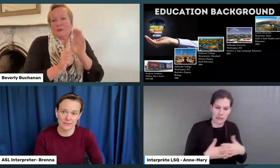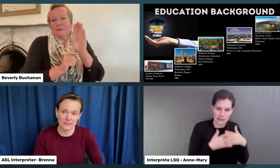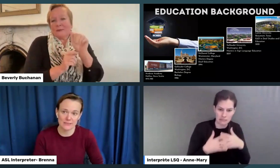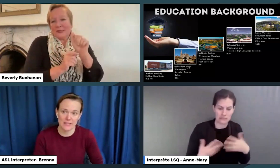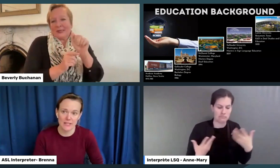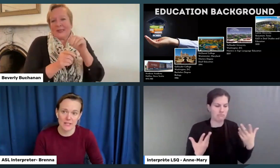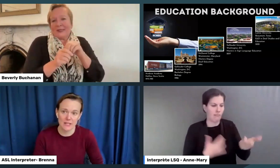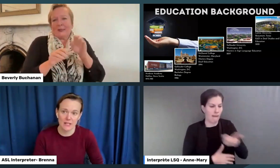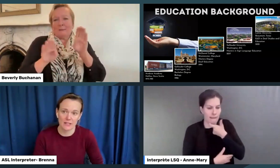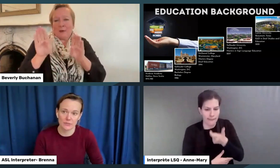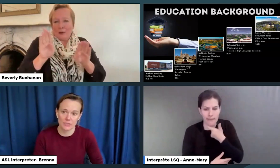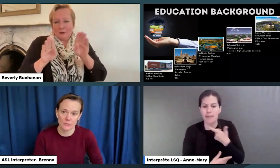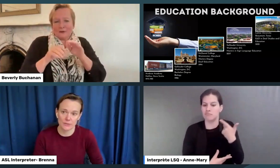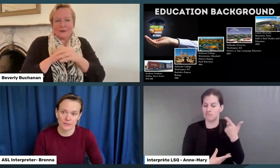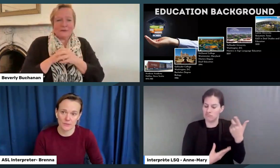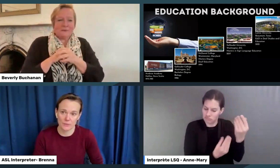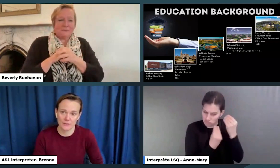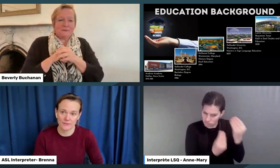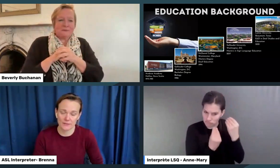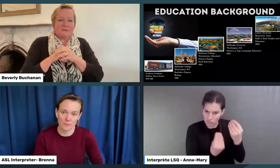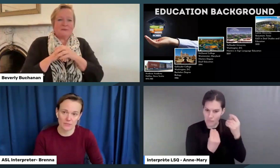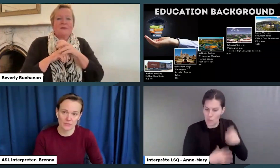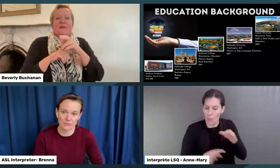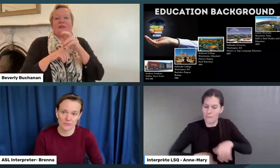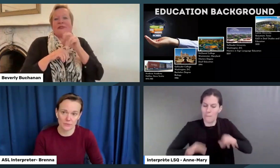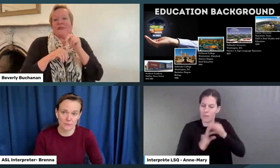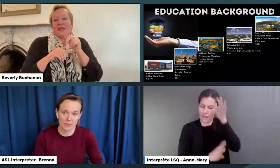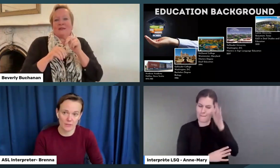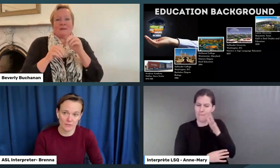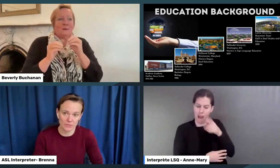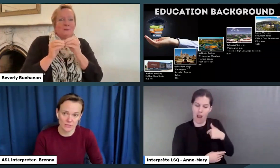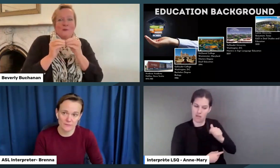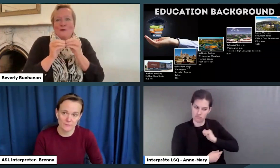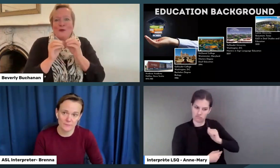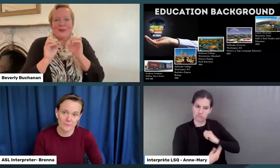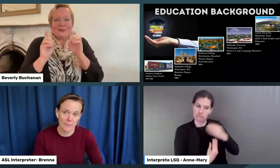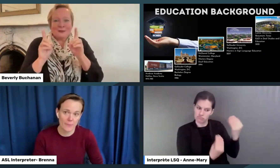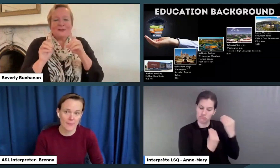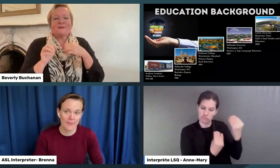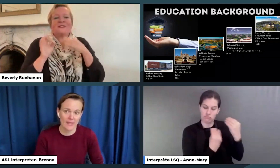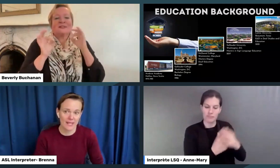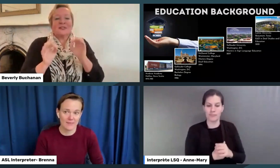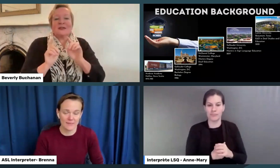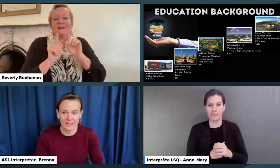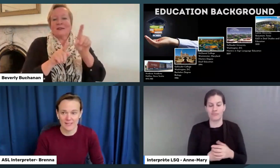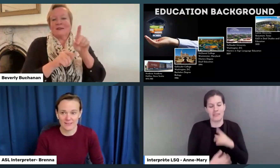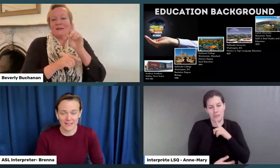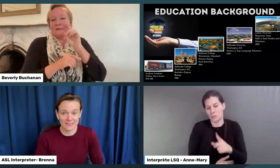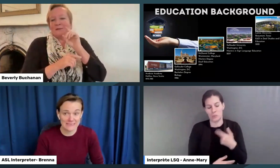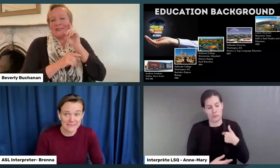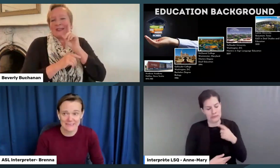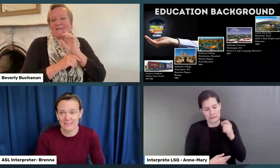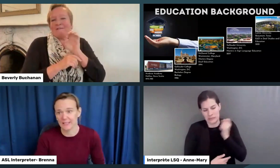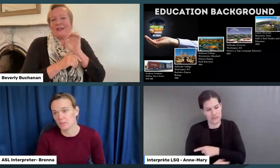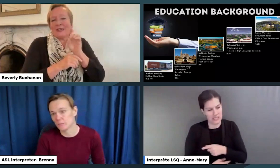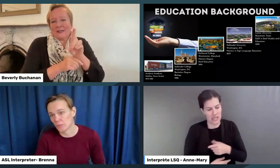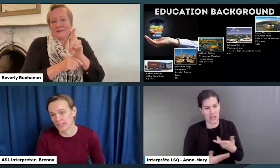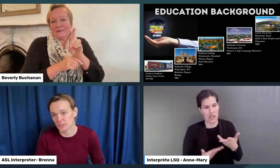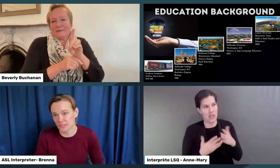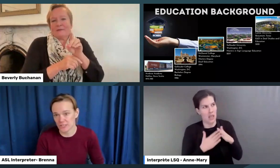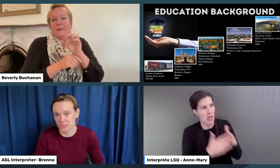études. J'ai terminé avec un diplôme, avec un baccalauréat en biologie. Et j'ai cherché davantage